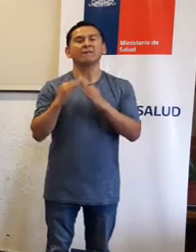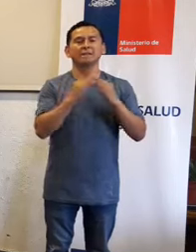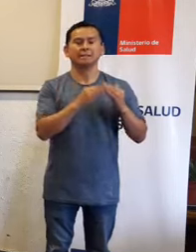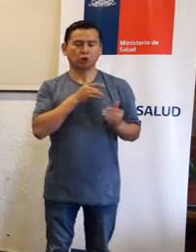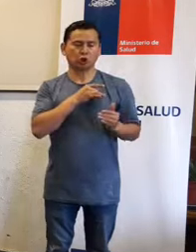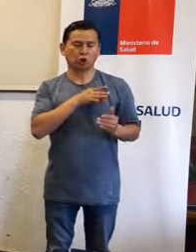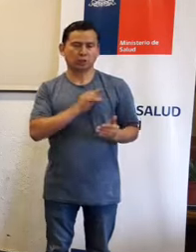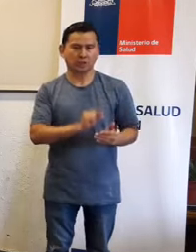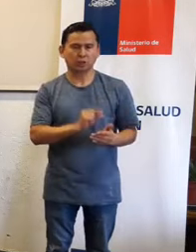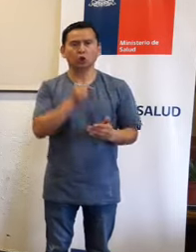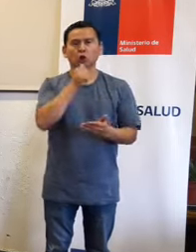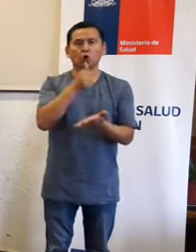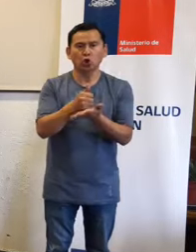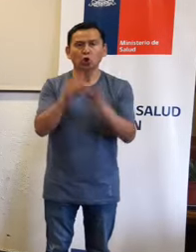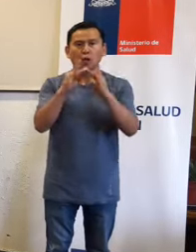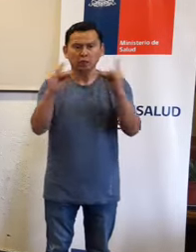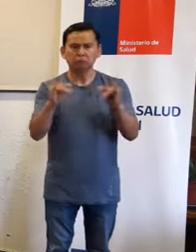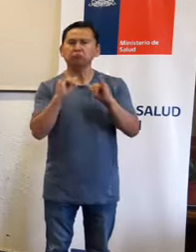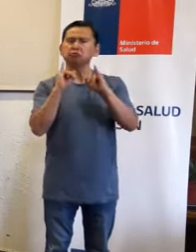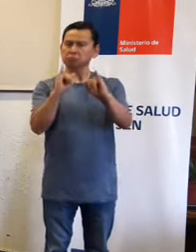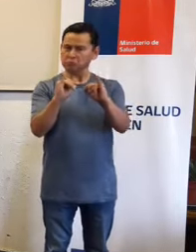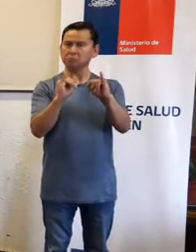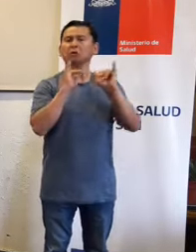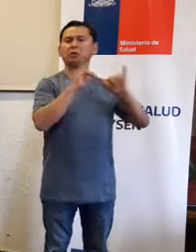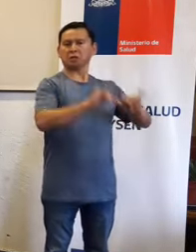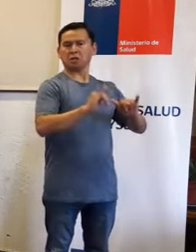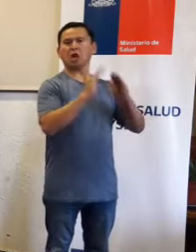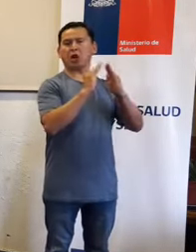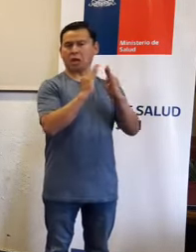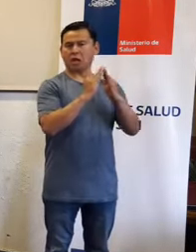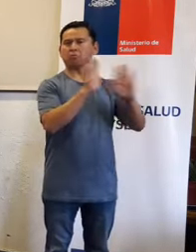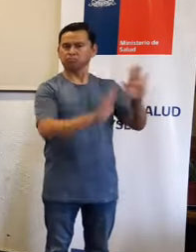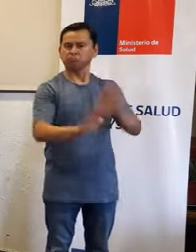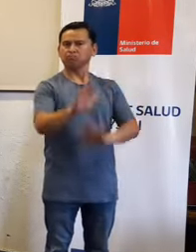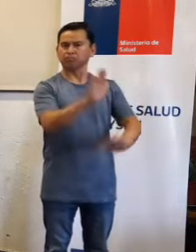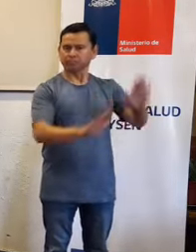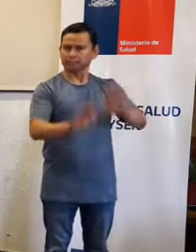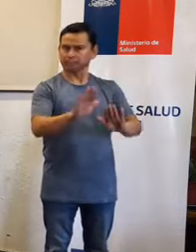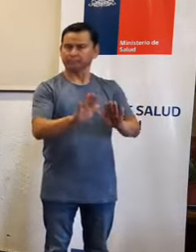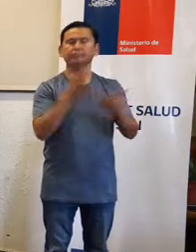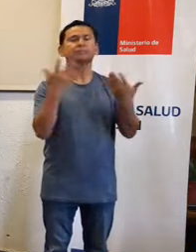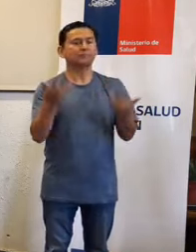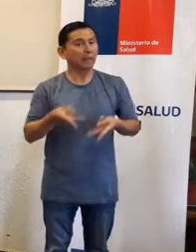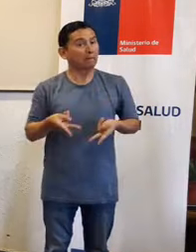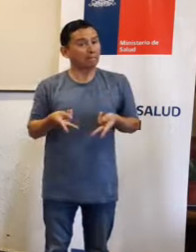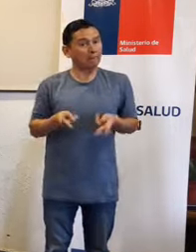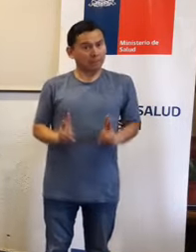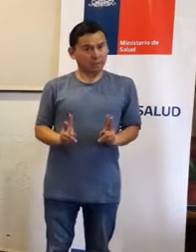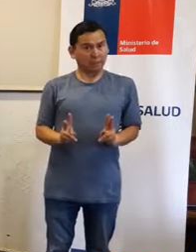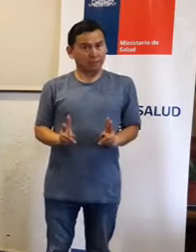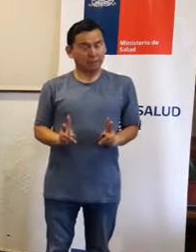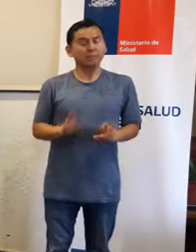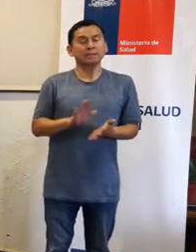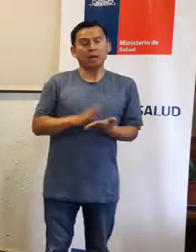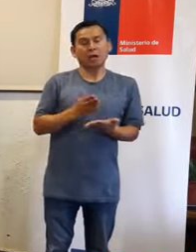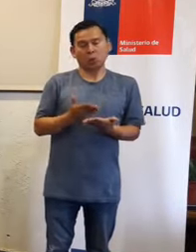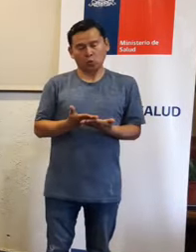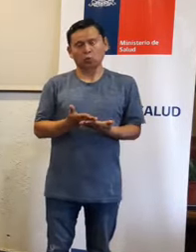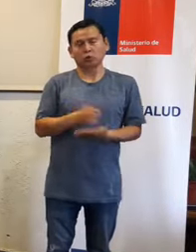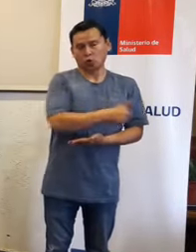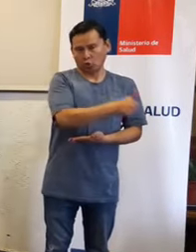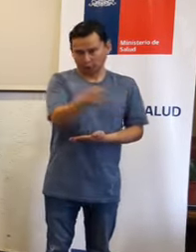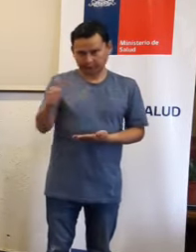Cochran, de Puerto Aysén, quienes sí respetaron esta medida preventiva que permite también resguardar la salud de